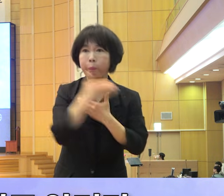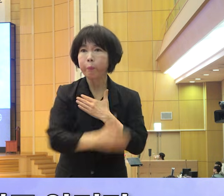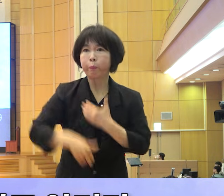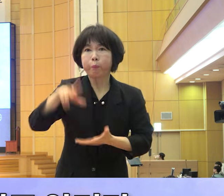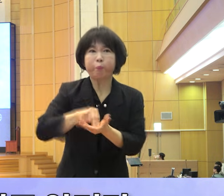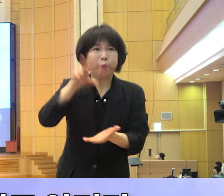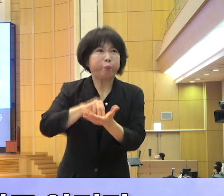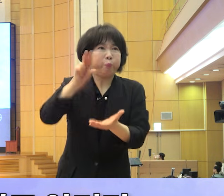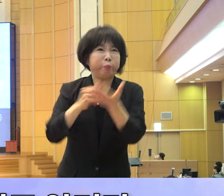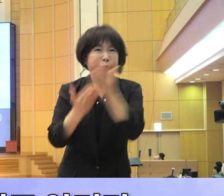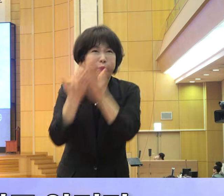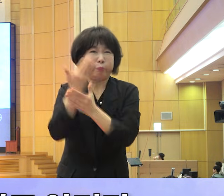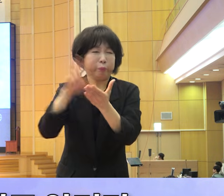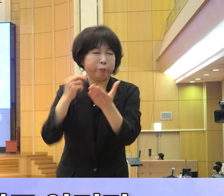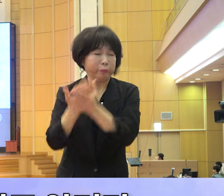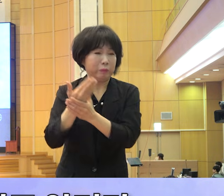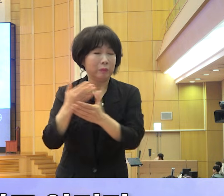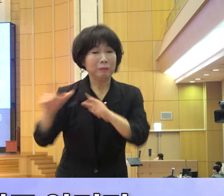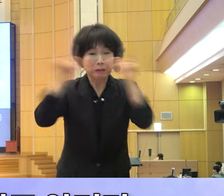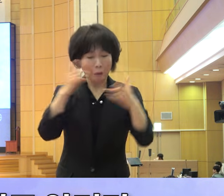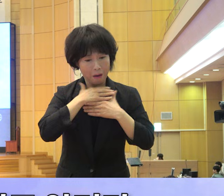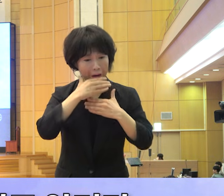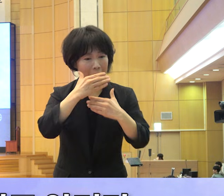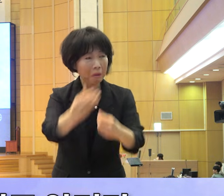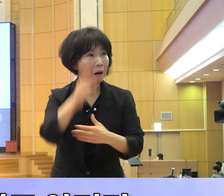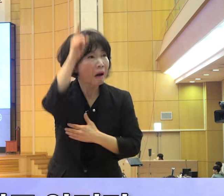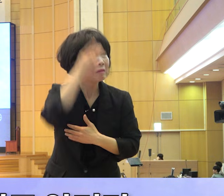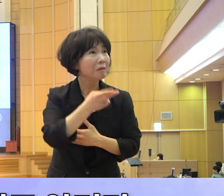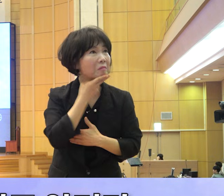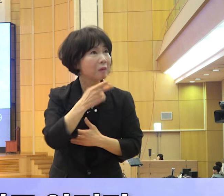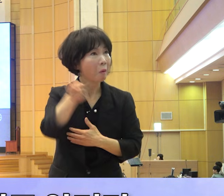이렇게 삶이 평안치 못하냐 이거예요.